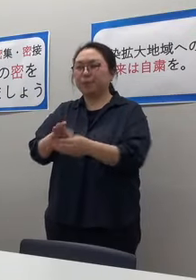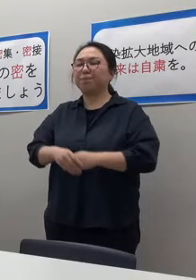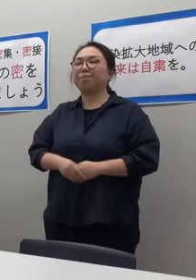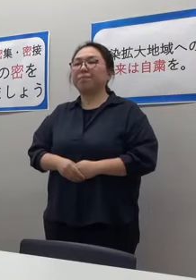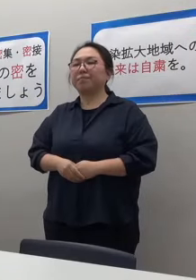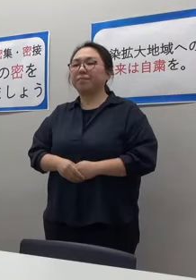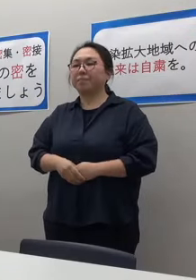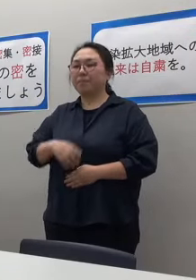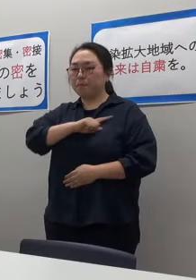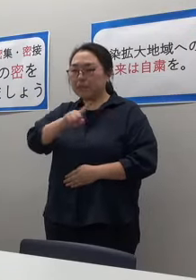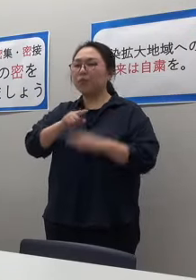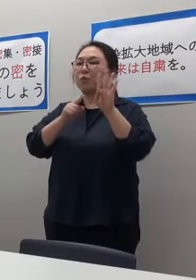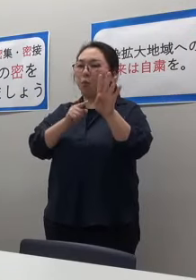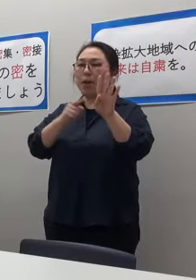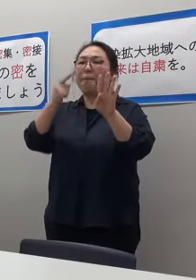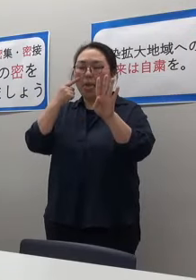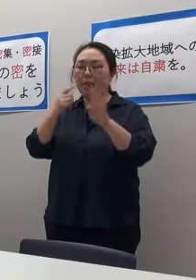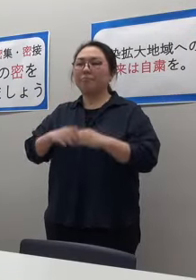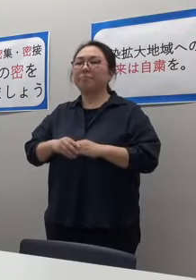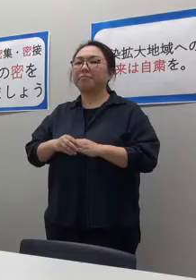まず 4例目でございます。